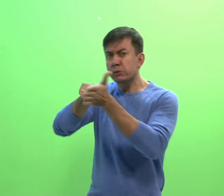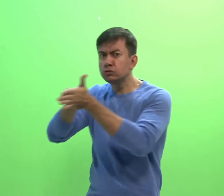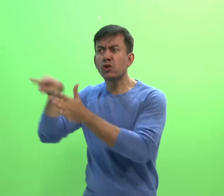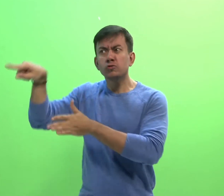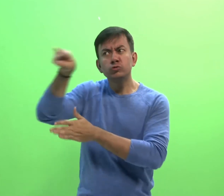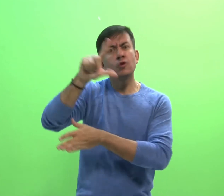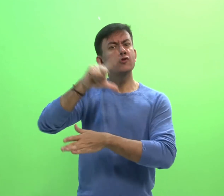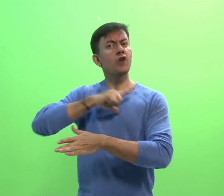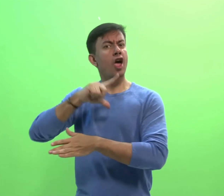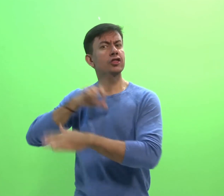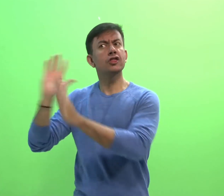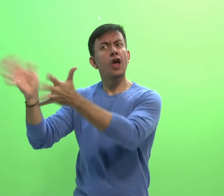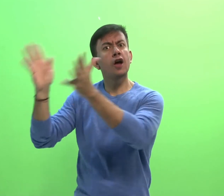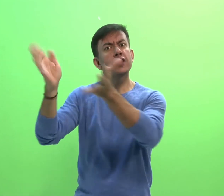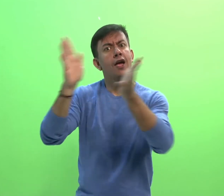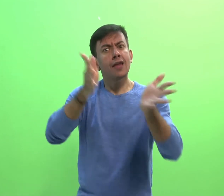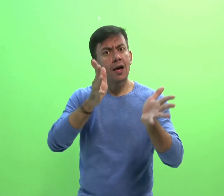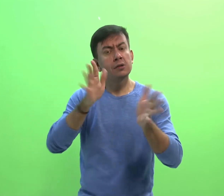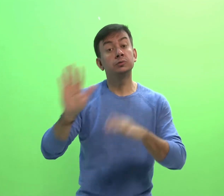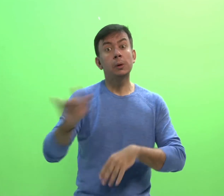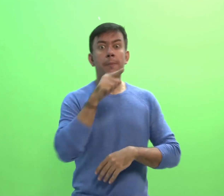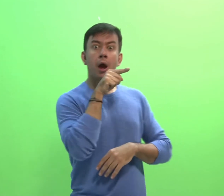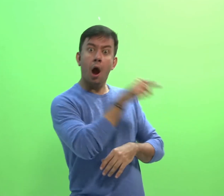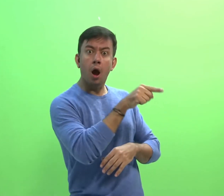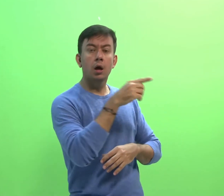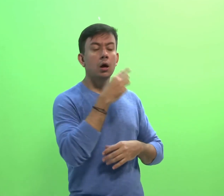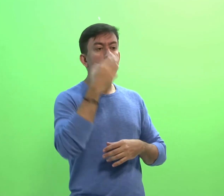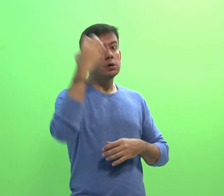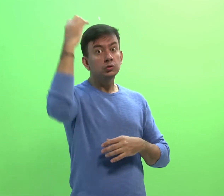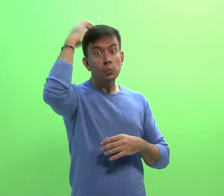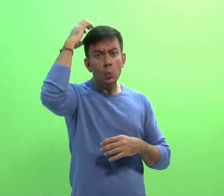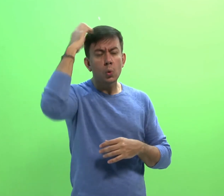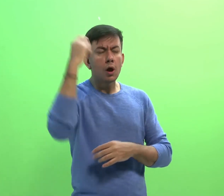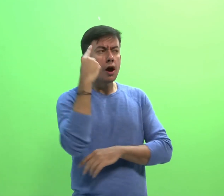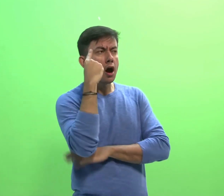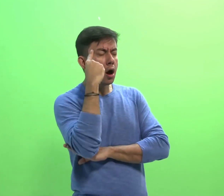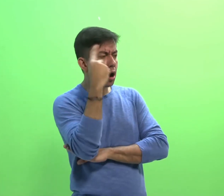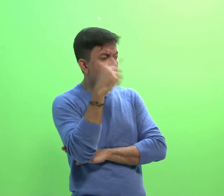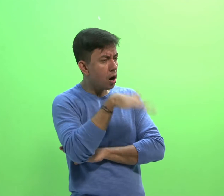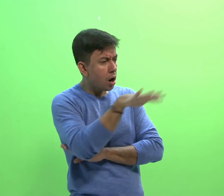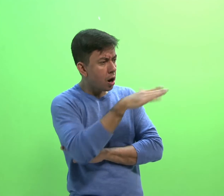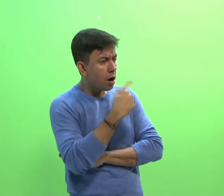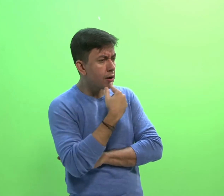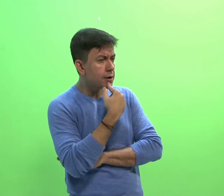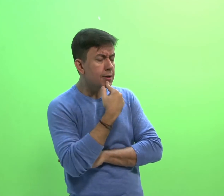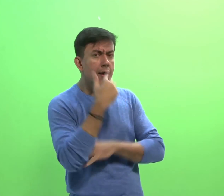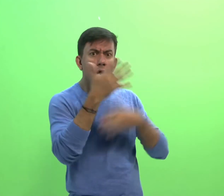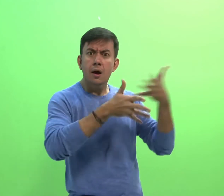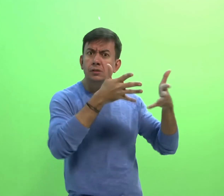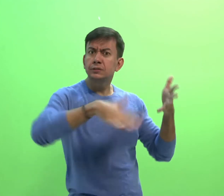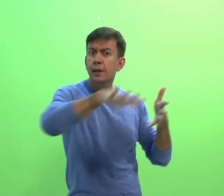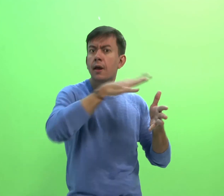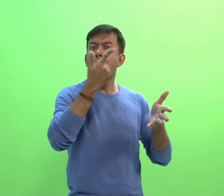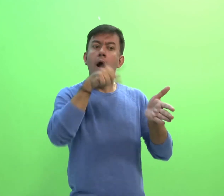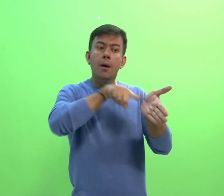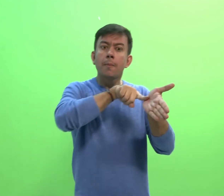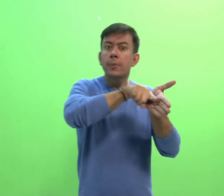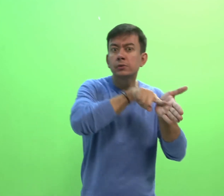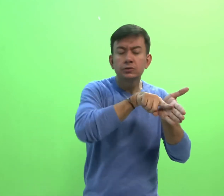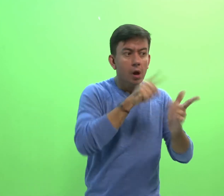Quando Stockel ele viu as pessoas se comunicando em língua de sinais, ele teve interesse em pesquisar e teve grandes descobertas.